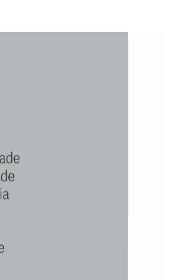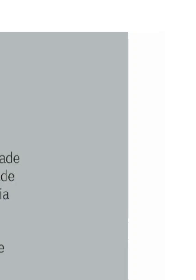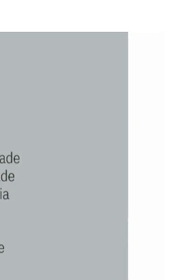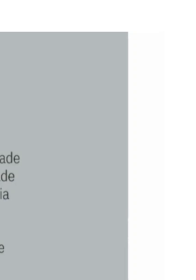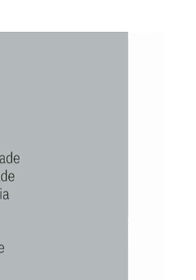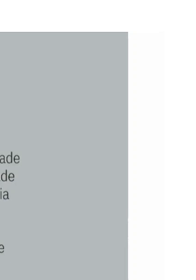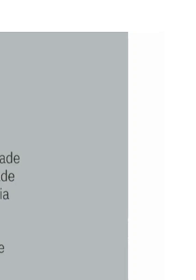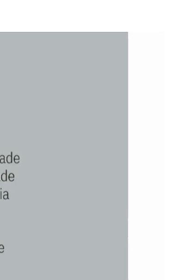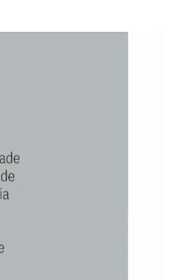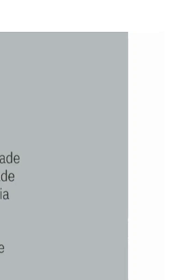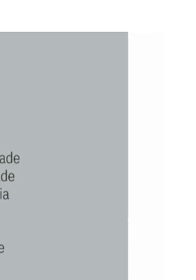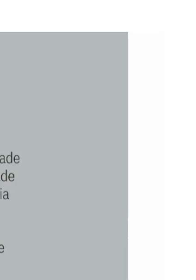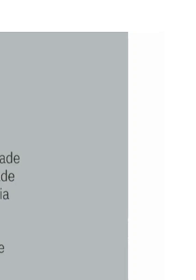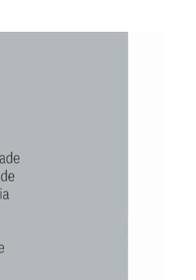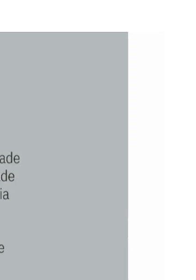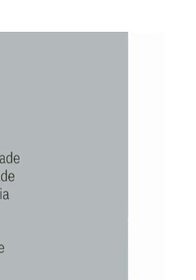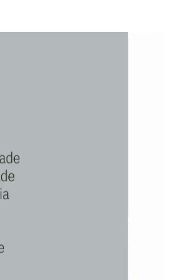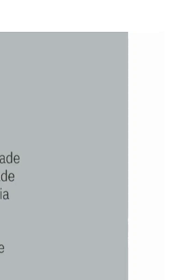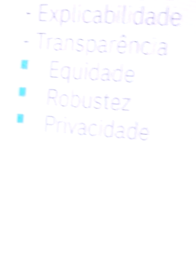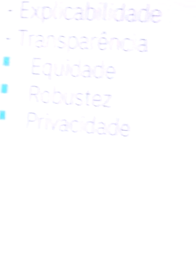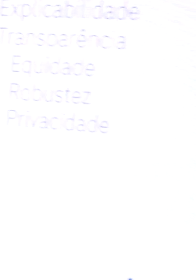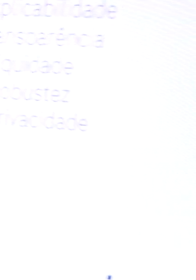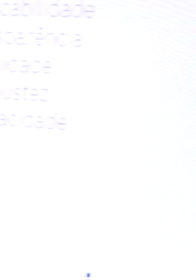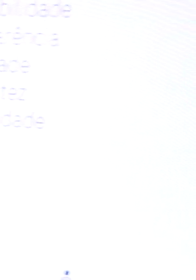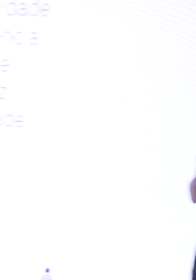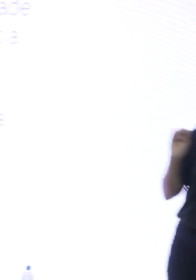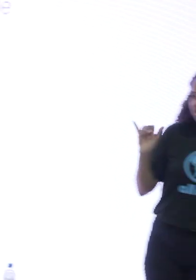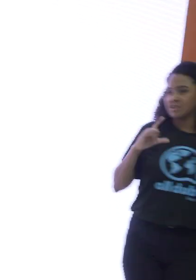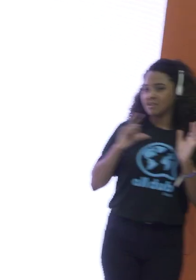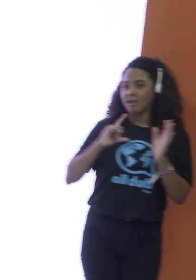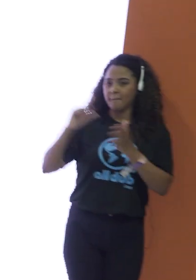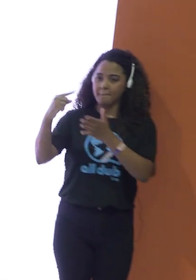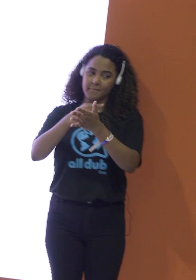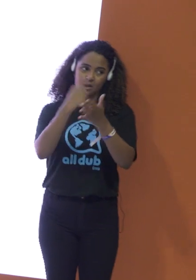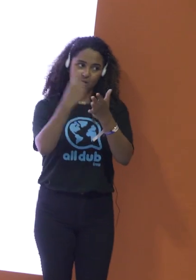Obrigado pelo tempo de vocês, pela atenção. Fico aberto aqui a perguntas.